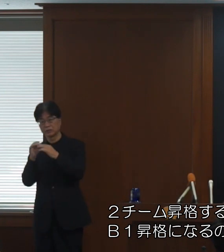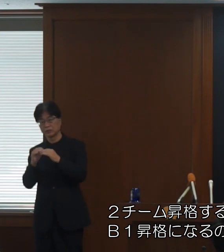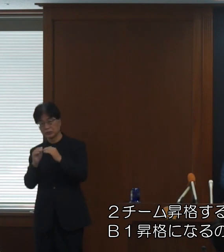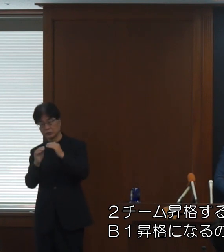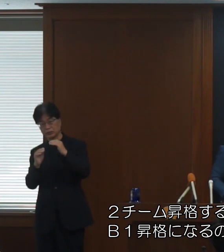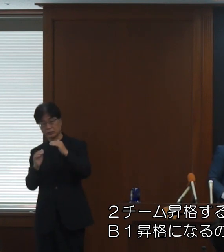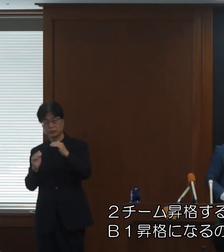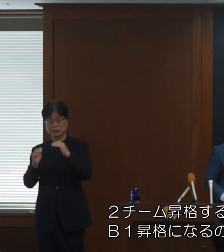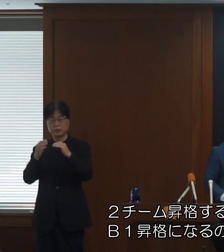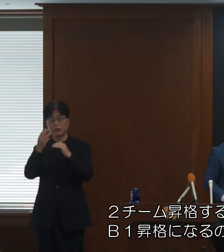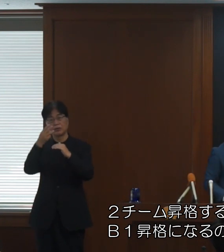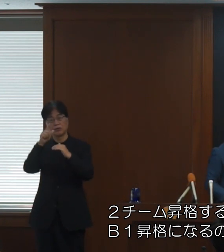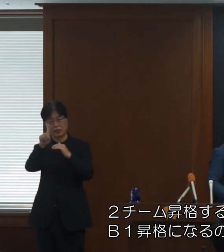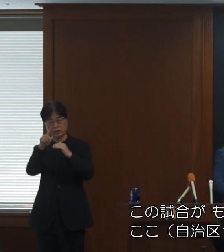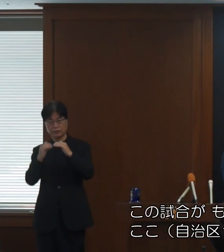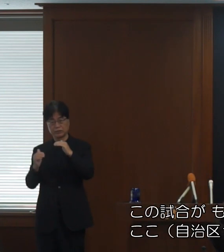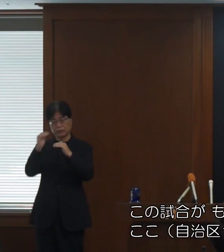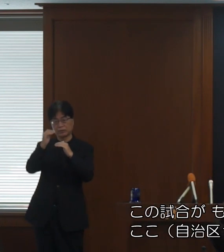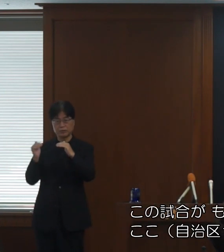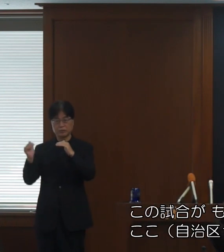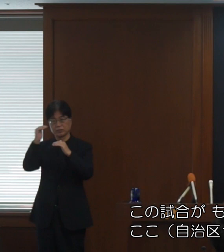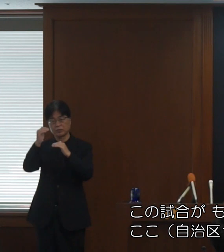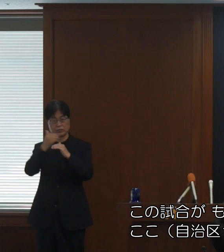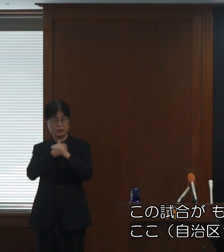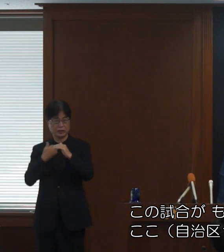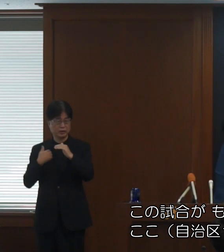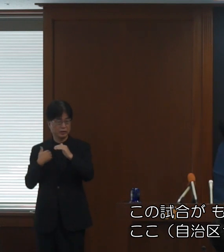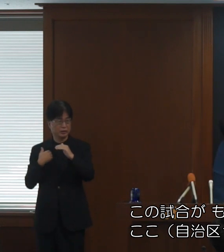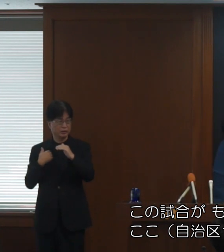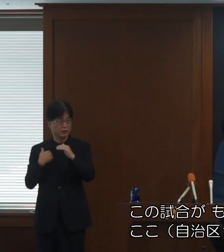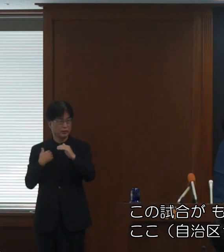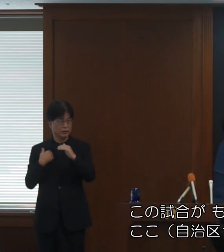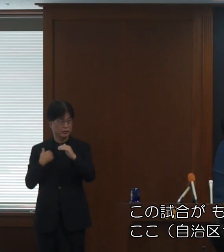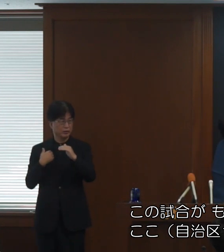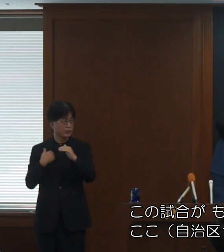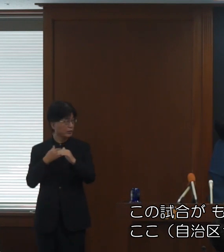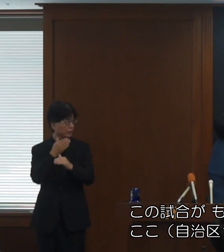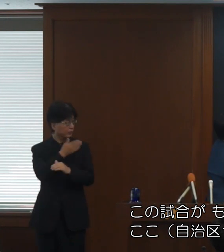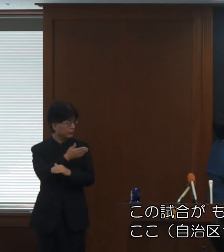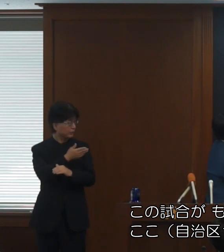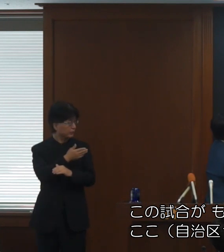ばD1昇格になるのでこの試合が